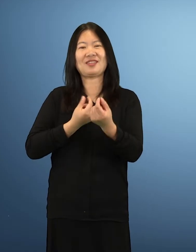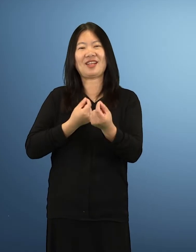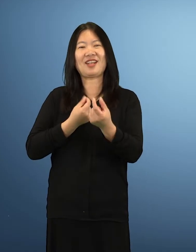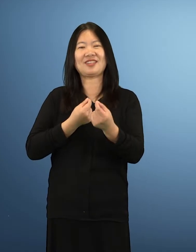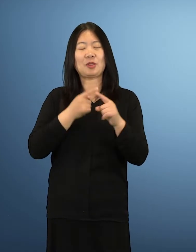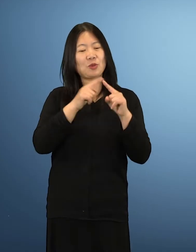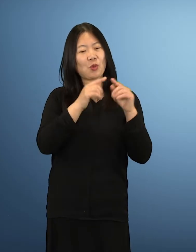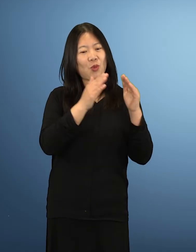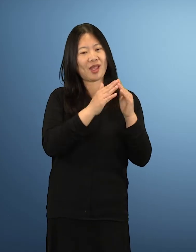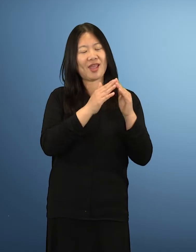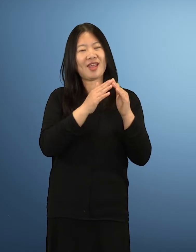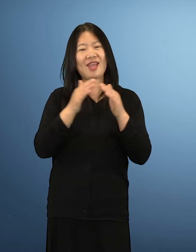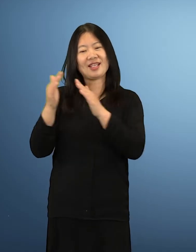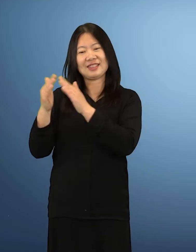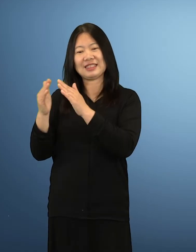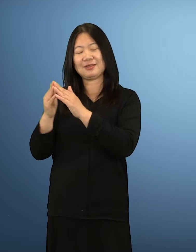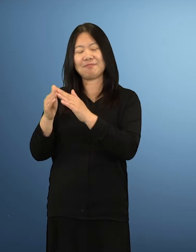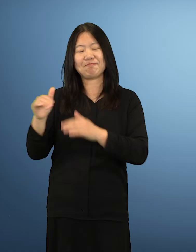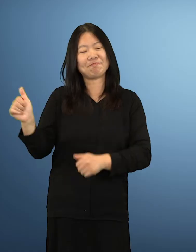집에만 있었습니다.